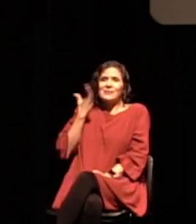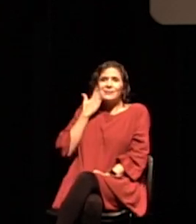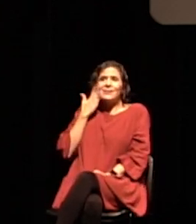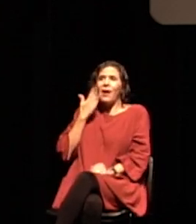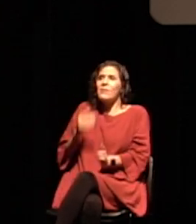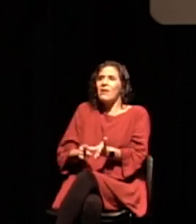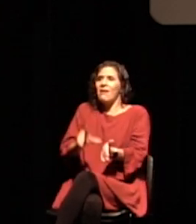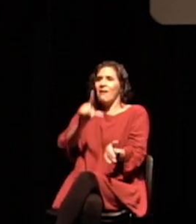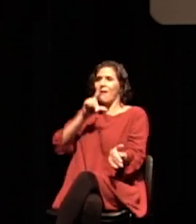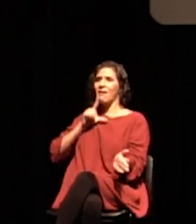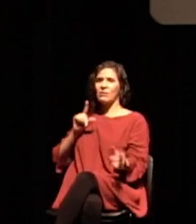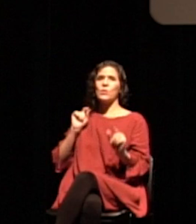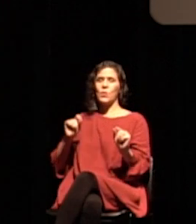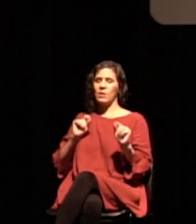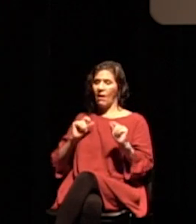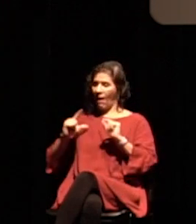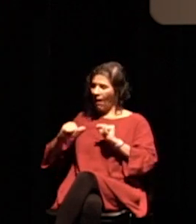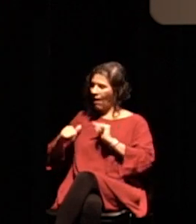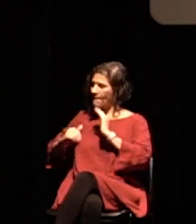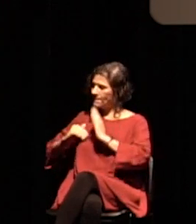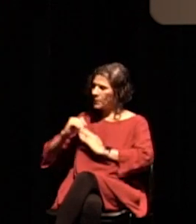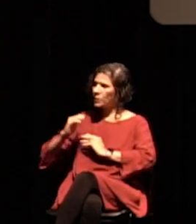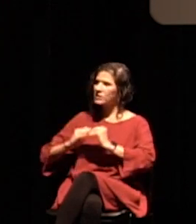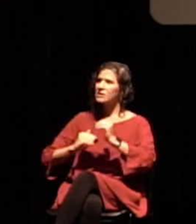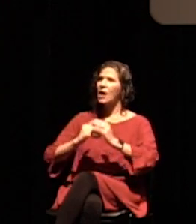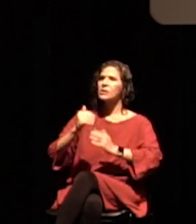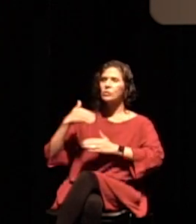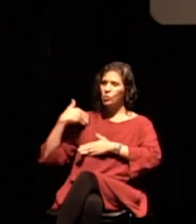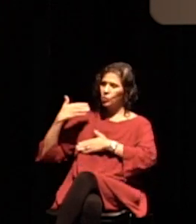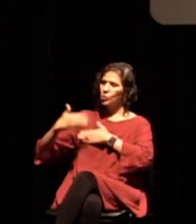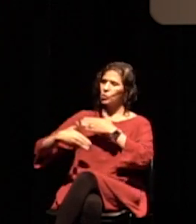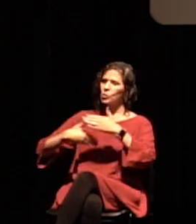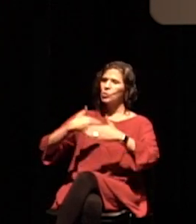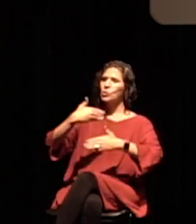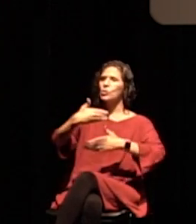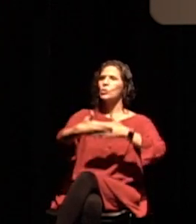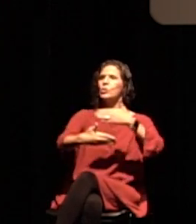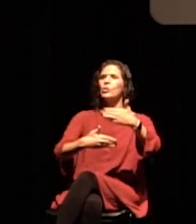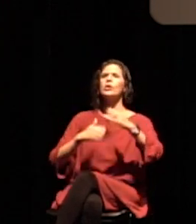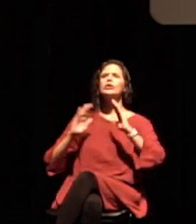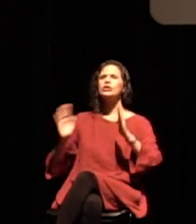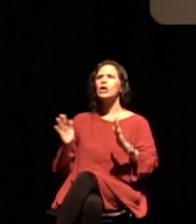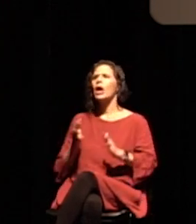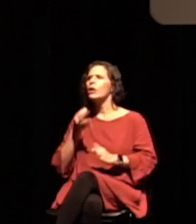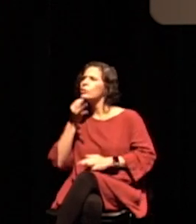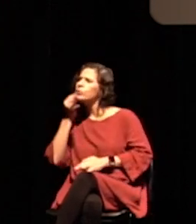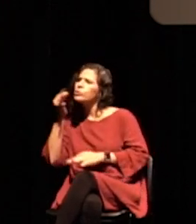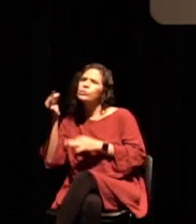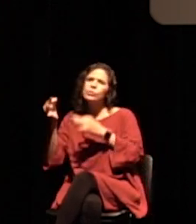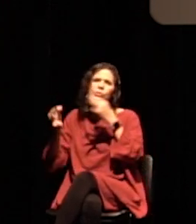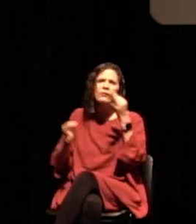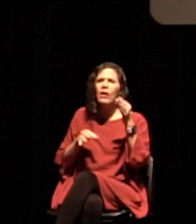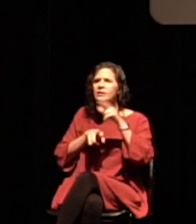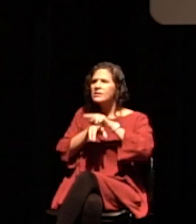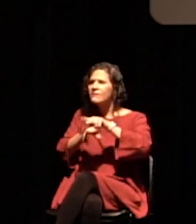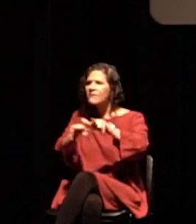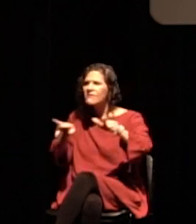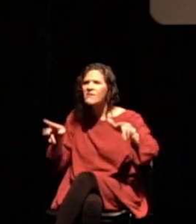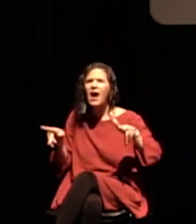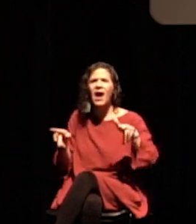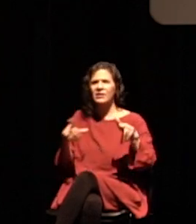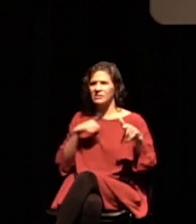um processo longo, longevo, de muitas vozes, de muitas convergências,